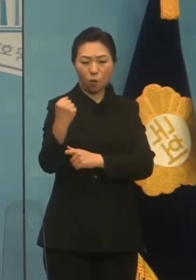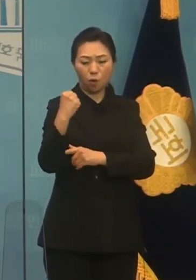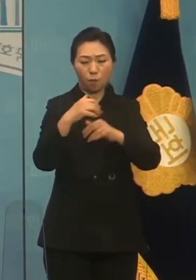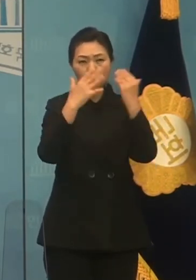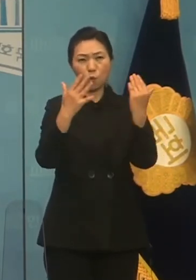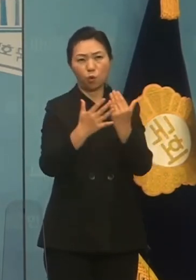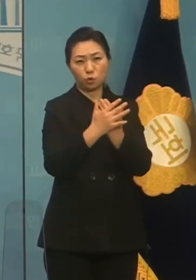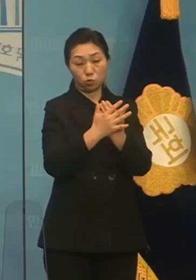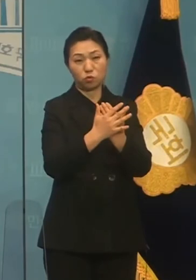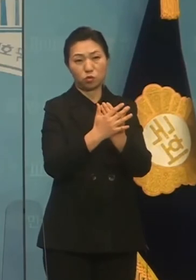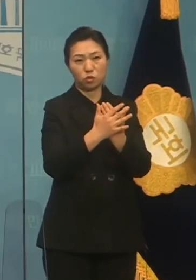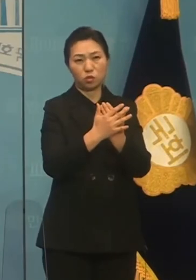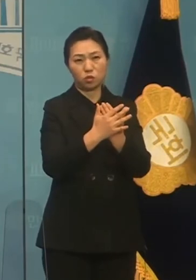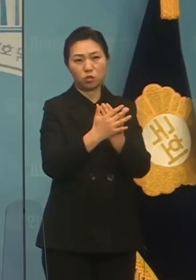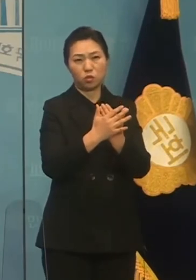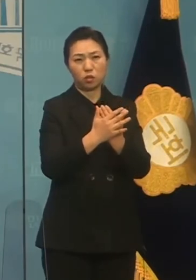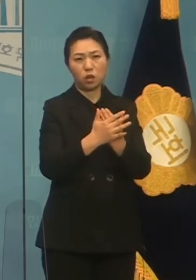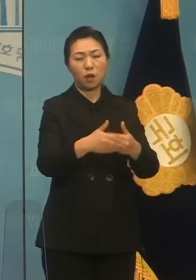생각합니다.